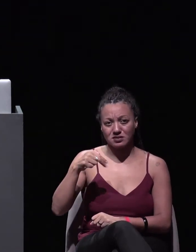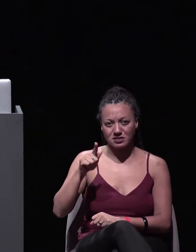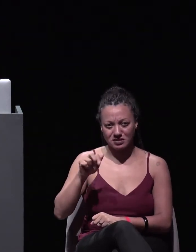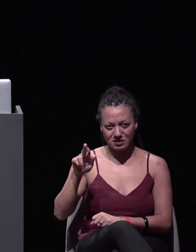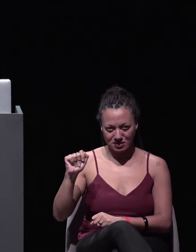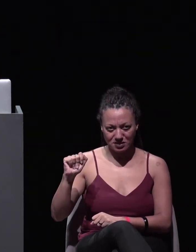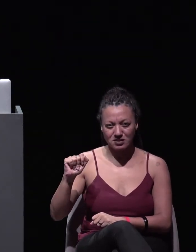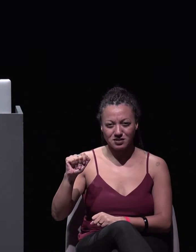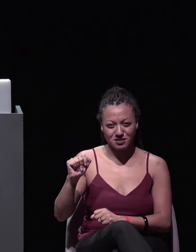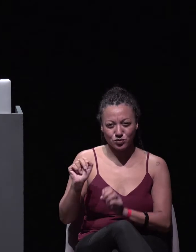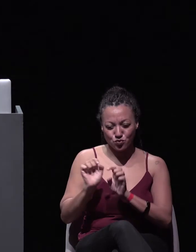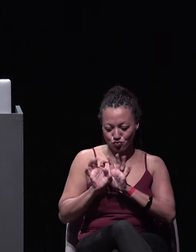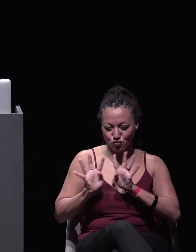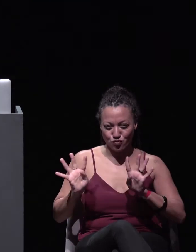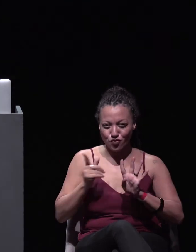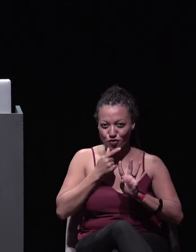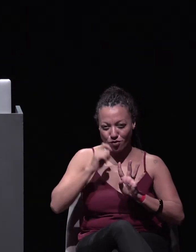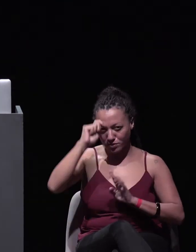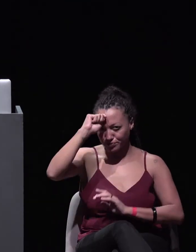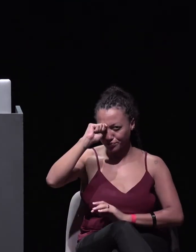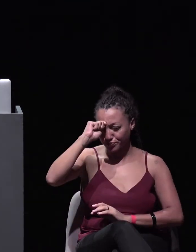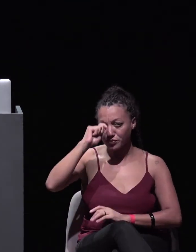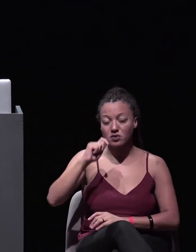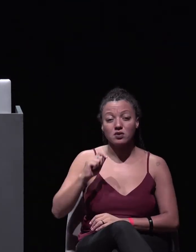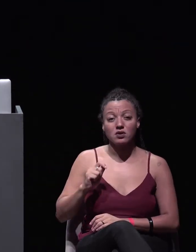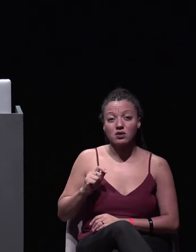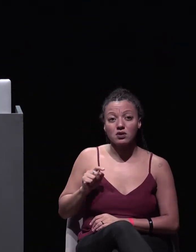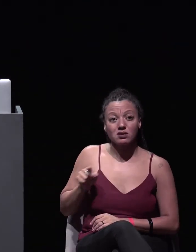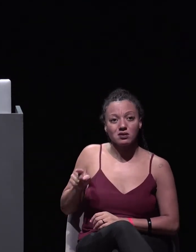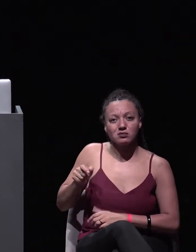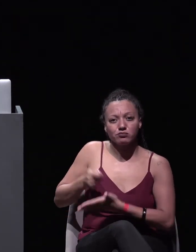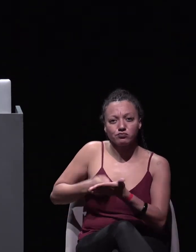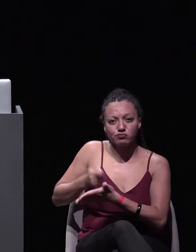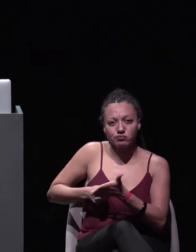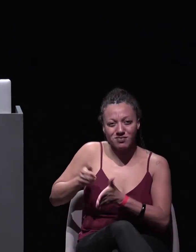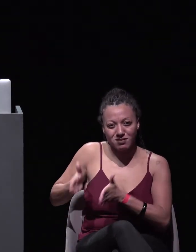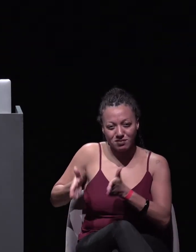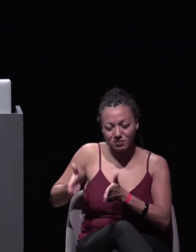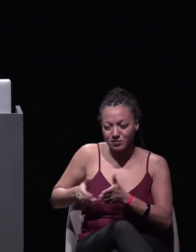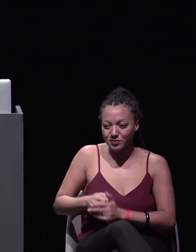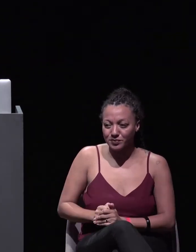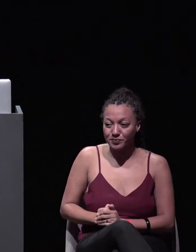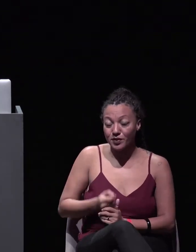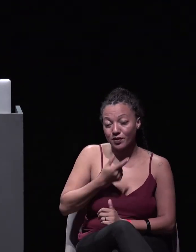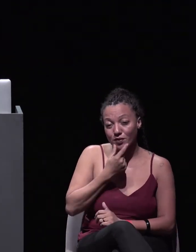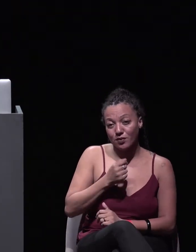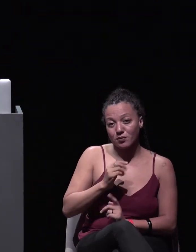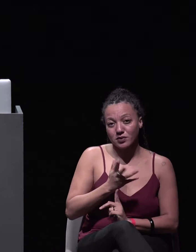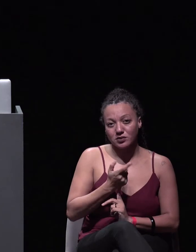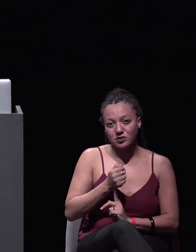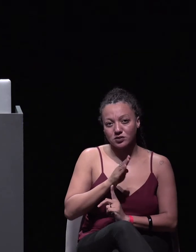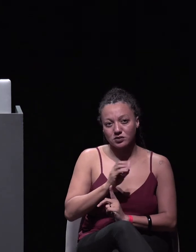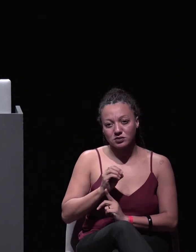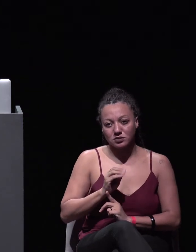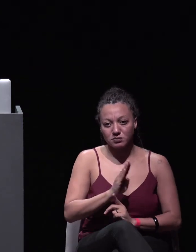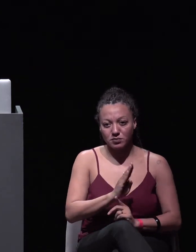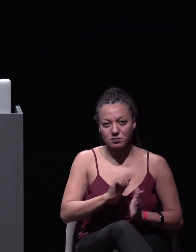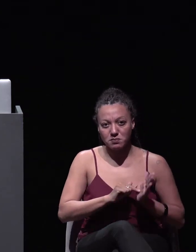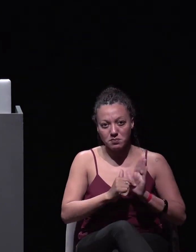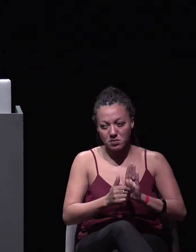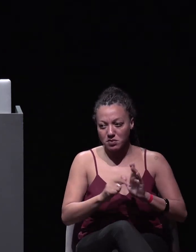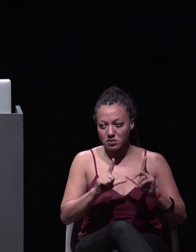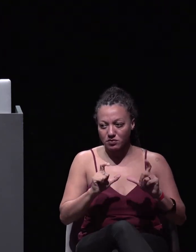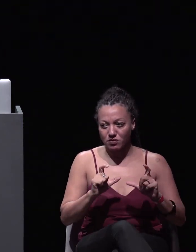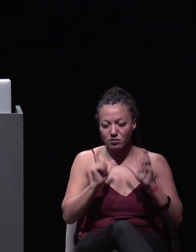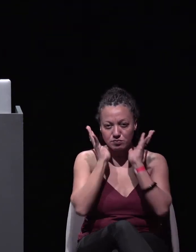Seale. E aí, o que vai fazer o Barclay Hendricks? Ele vai fazer este retrato, que é um retrato em que essa imagem, né,